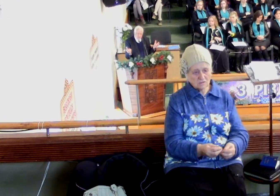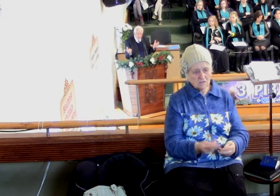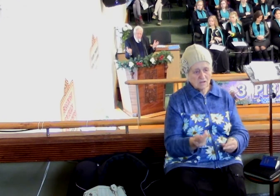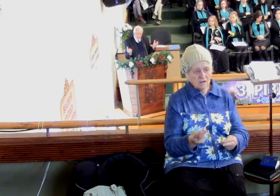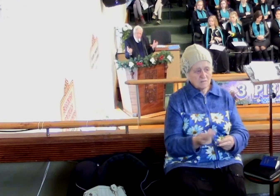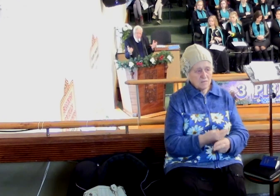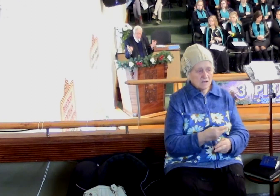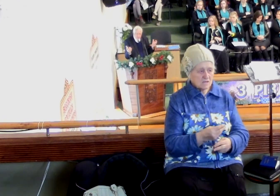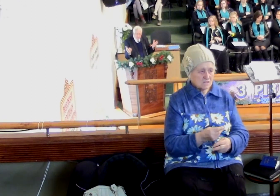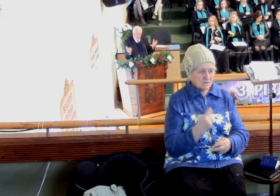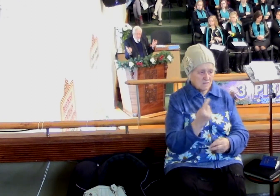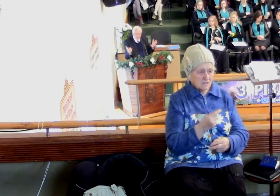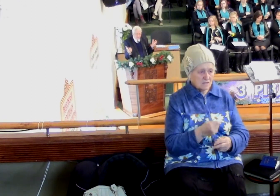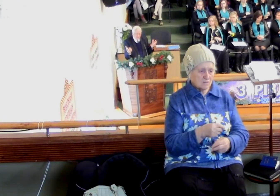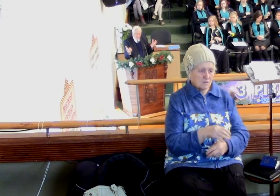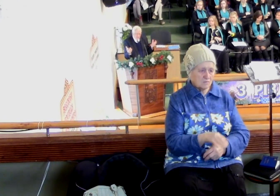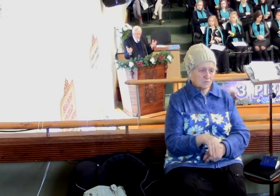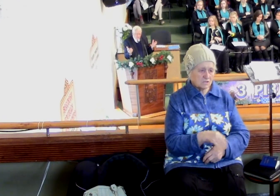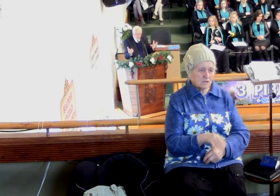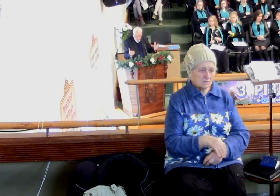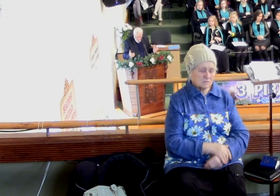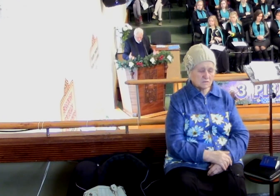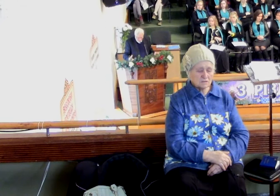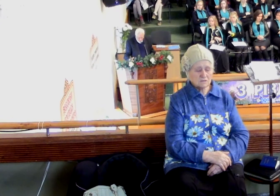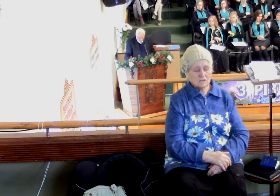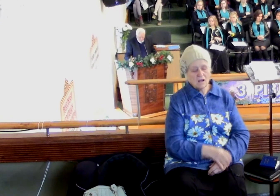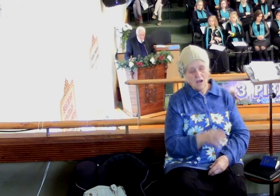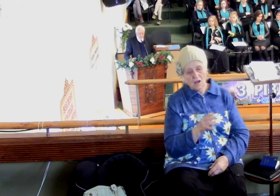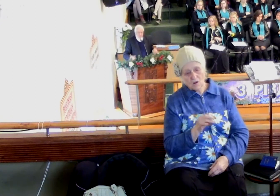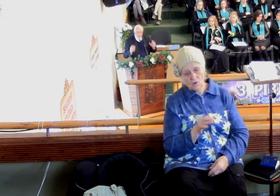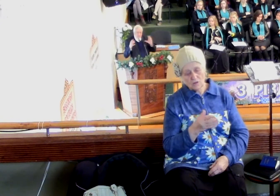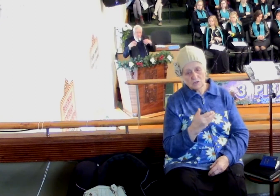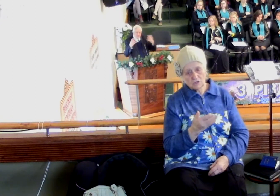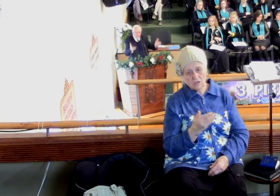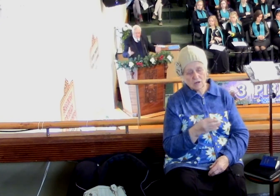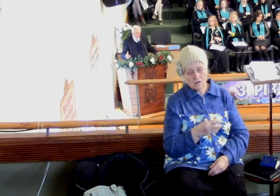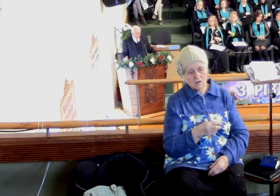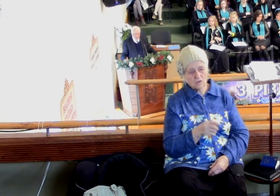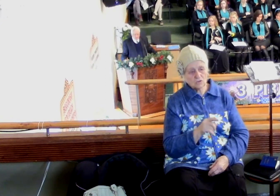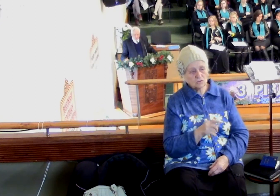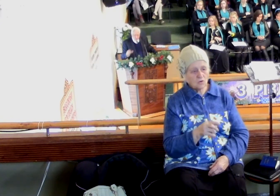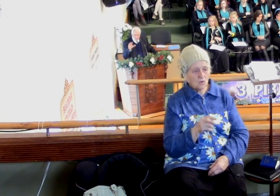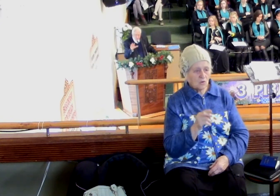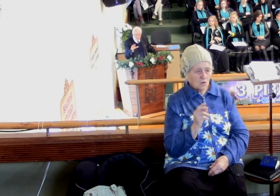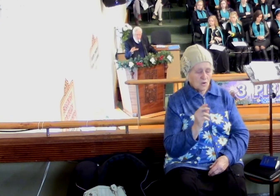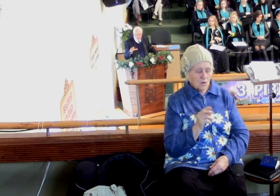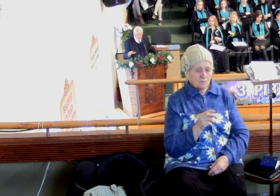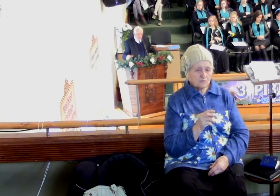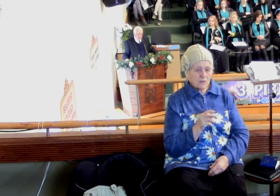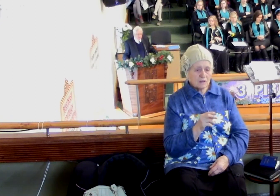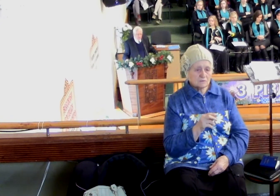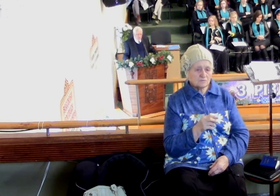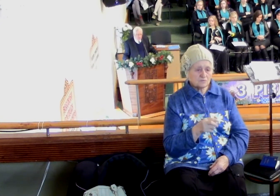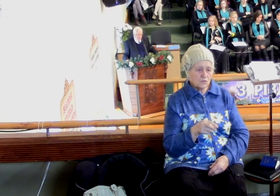безвидным и пустым. Но мы читаем, друзья дорогие, что Бог не оставил. Дух Божий был